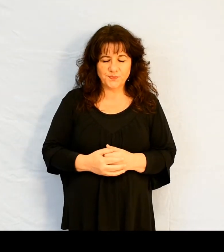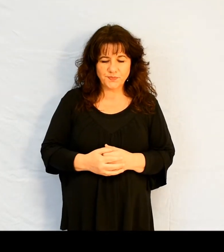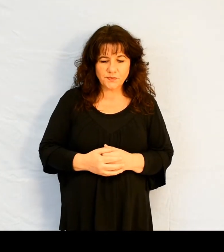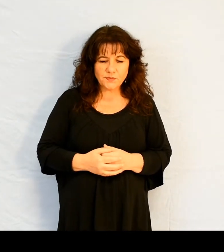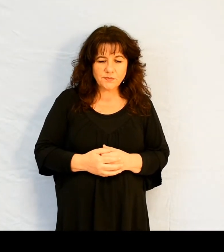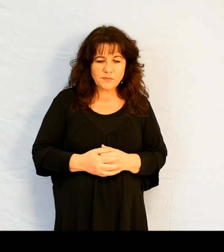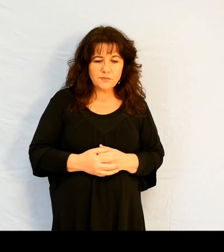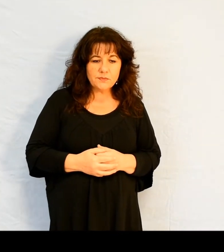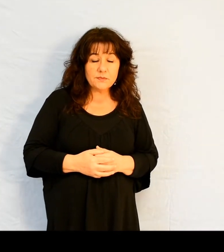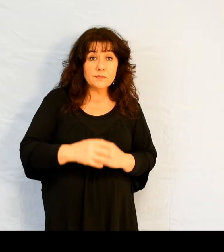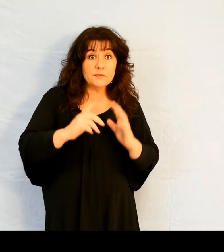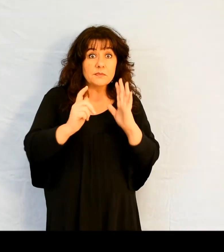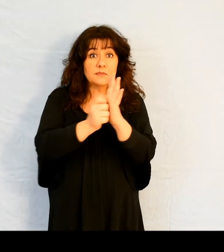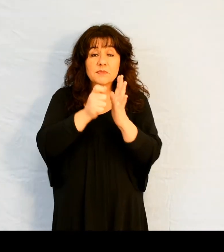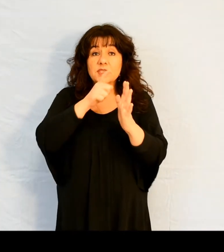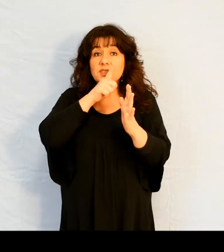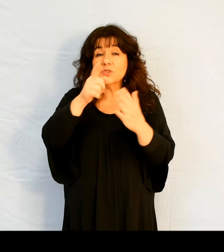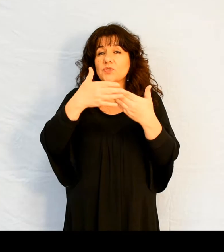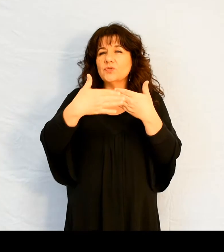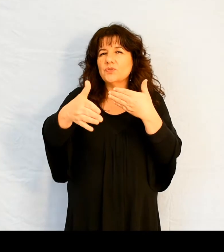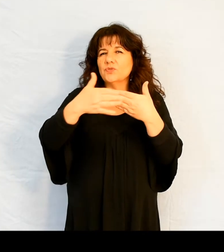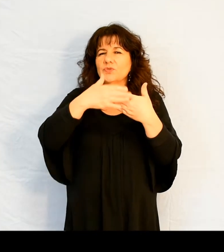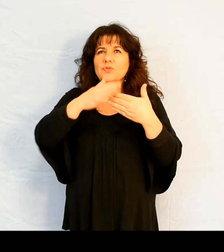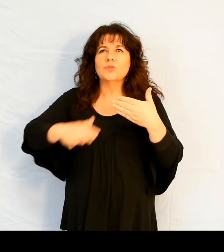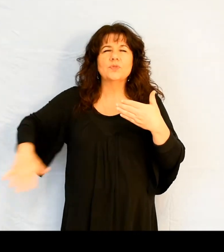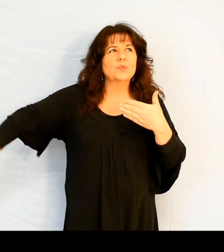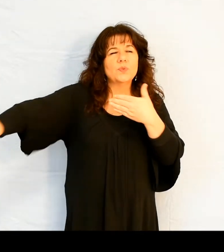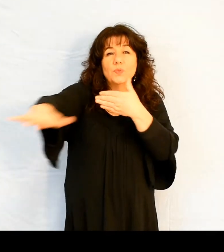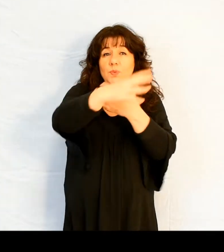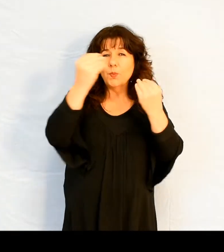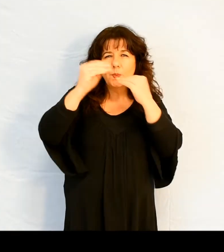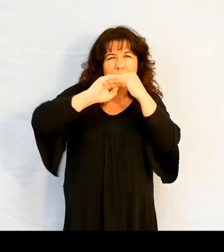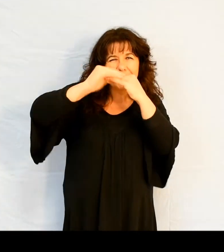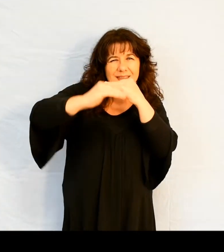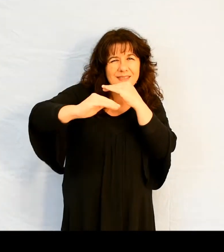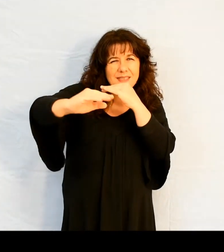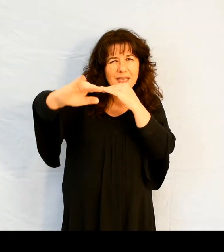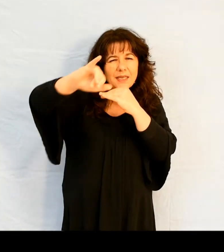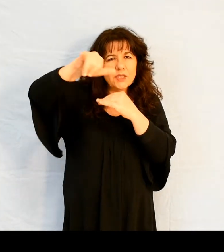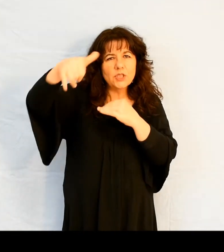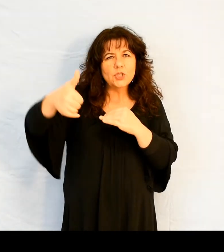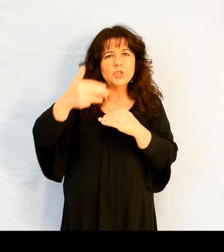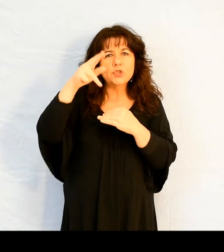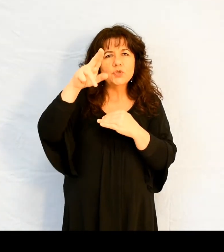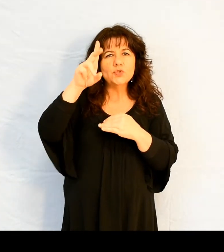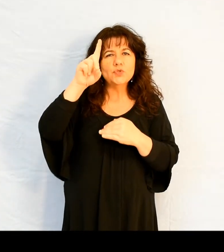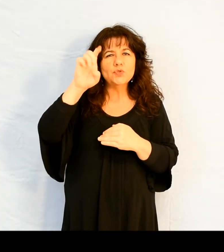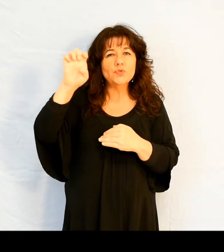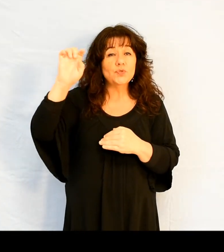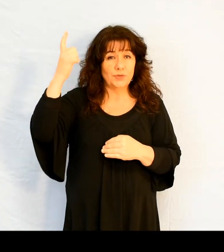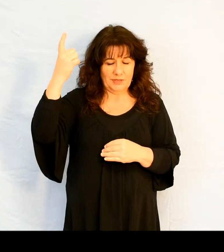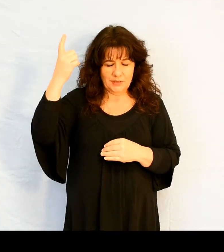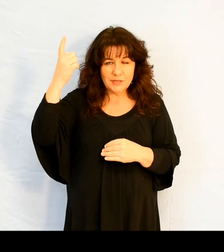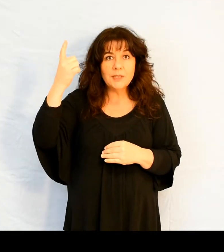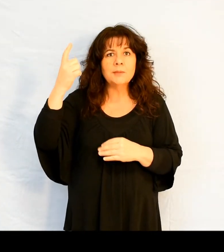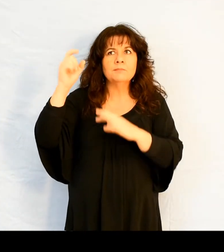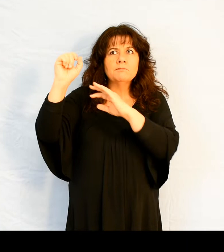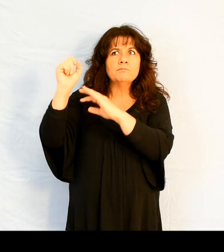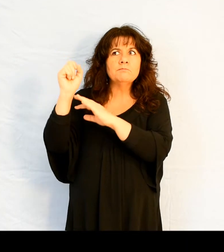En ces jours-là, paraît Jean le Baptiste qui proclame dans le désert de Judée «